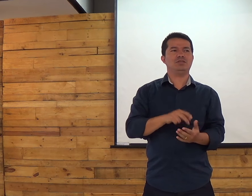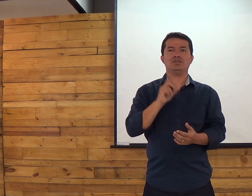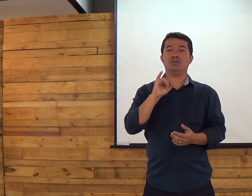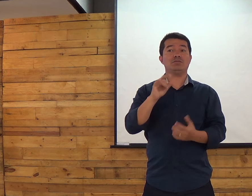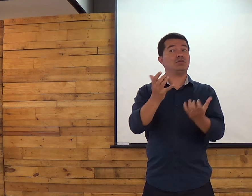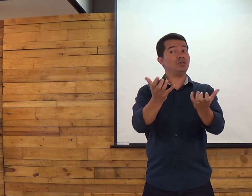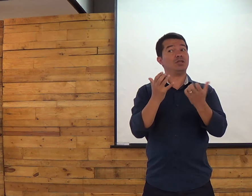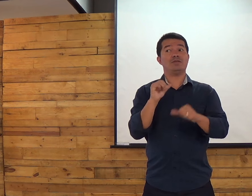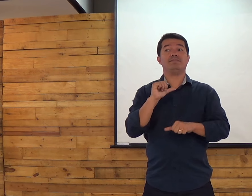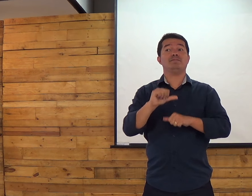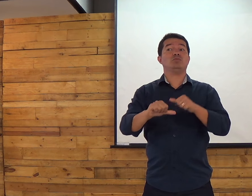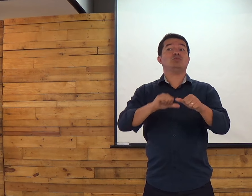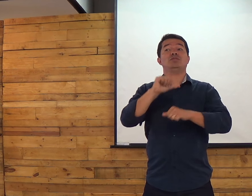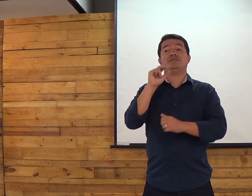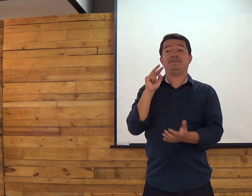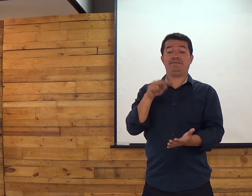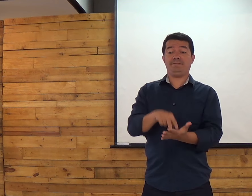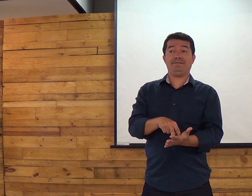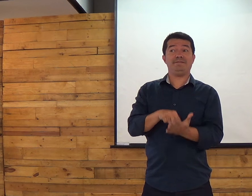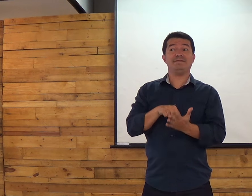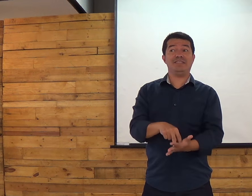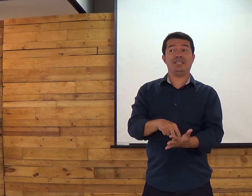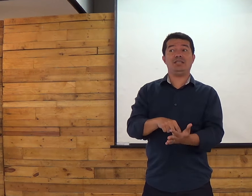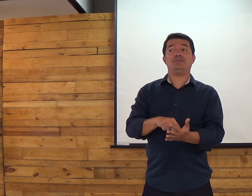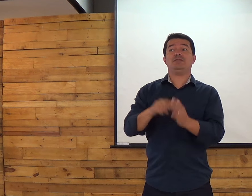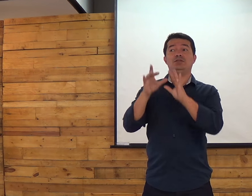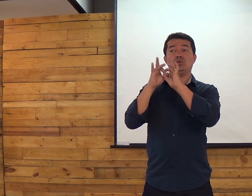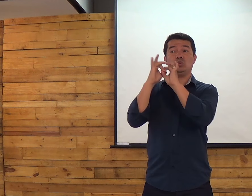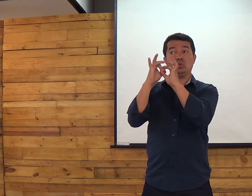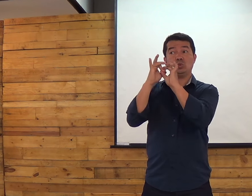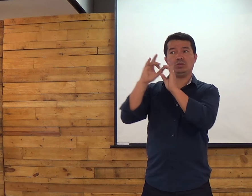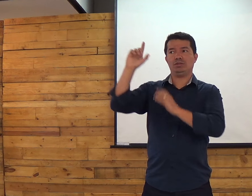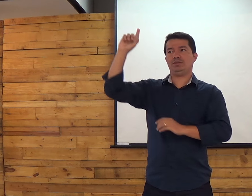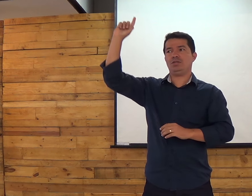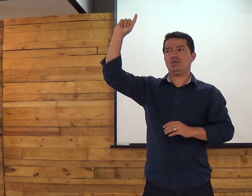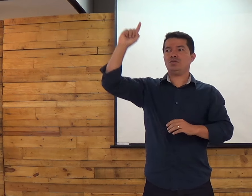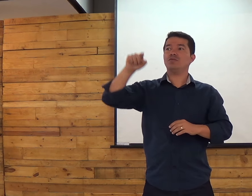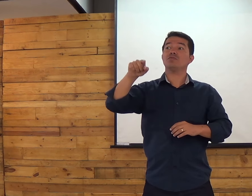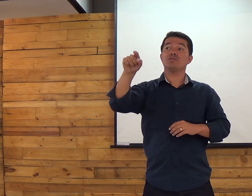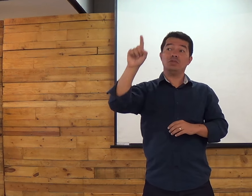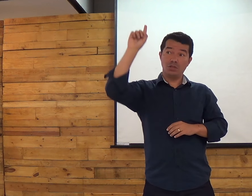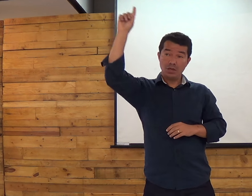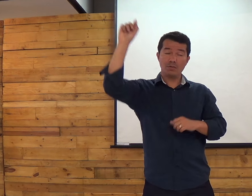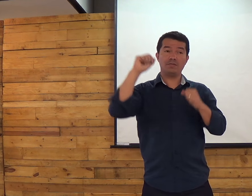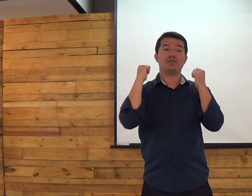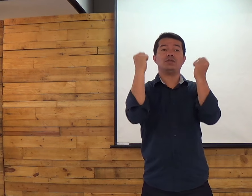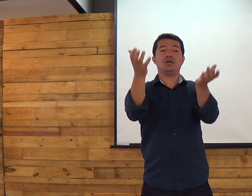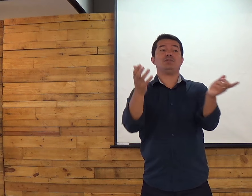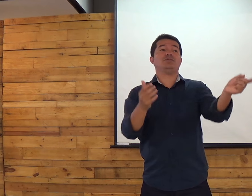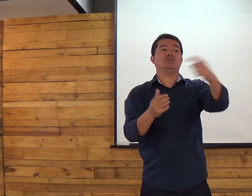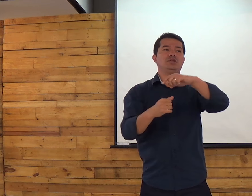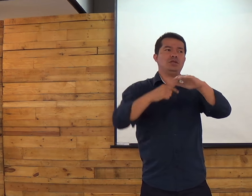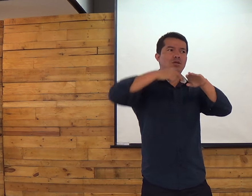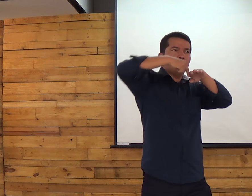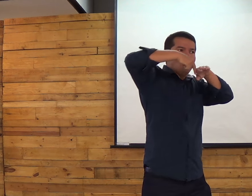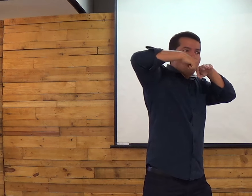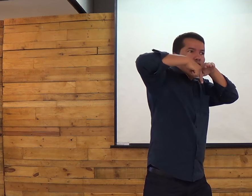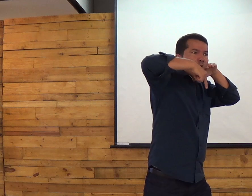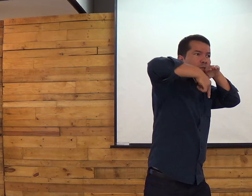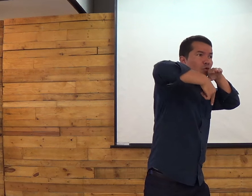E buscar firmeza significa que você deseja mudança, compromisso com Deus. E Deus quer